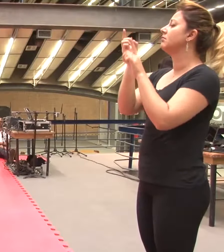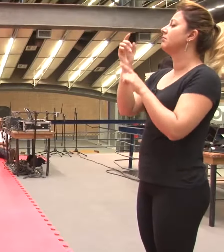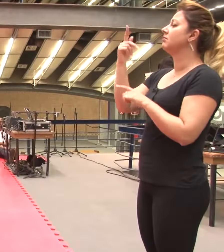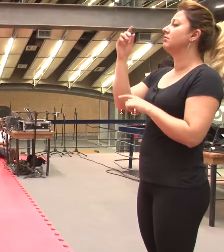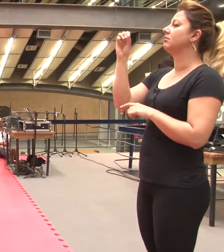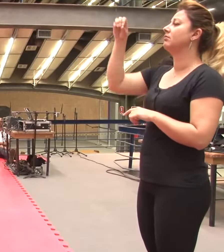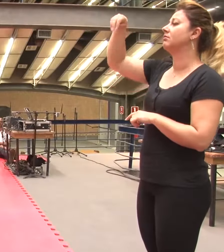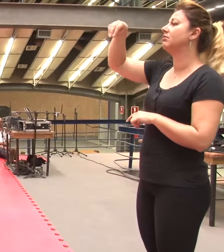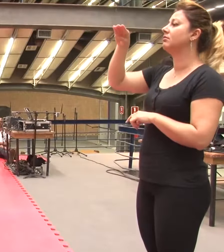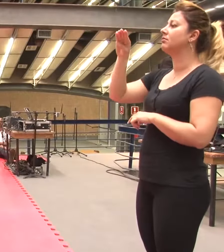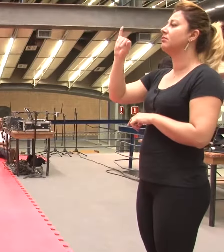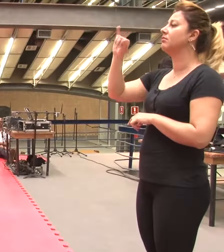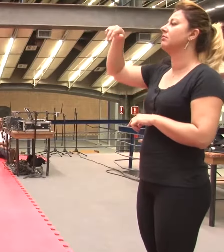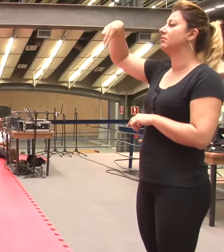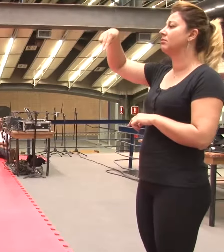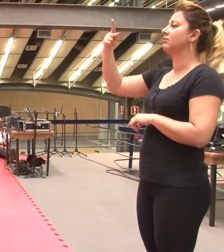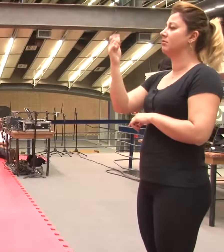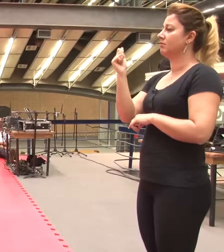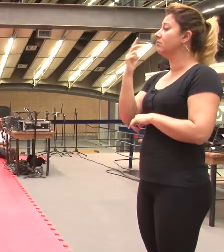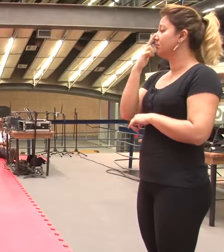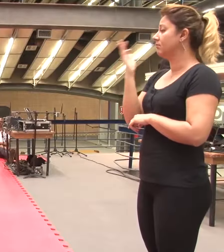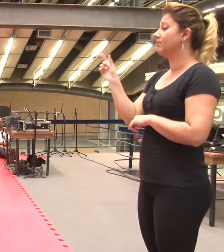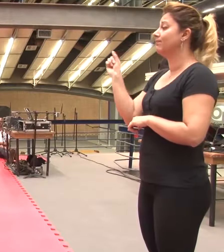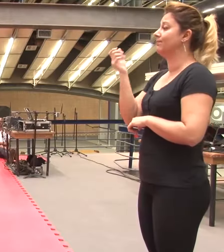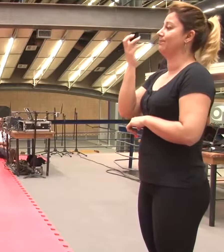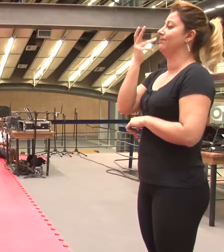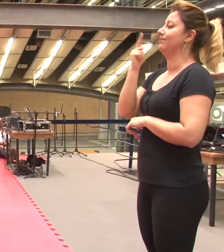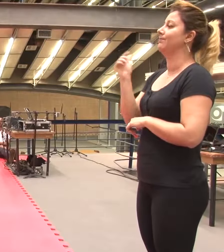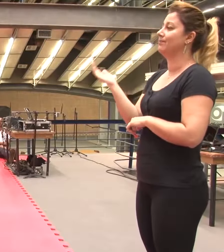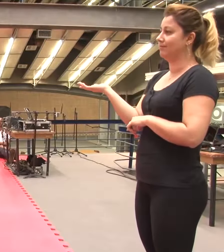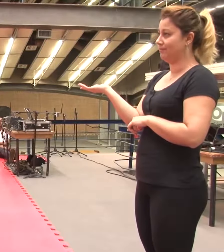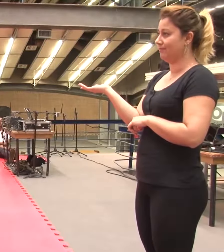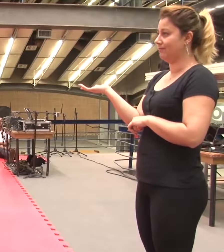aqui? Como uma criança, né?